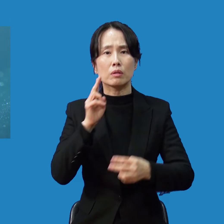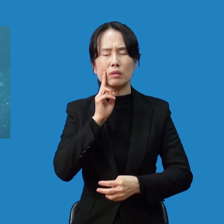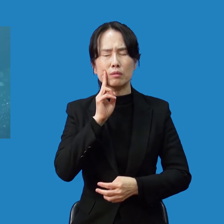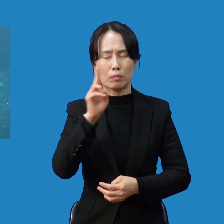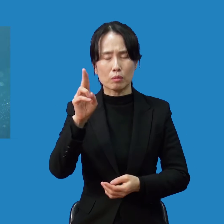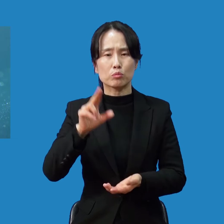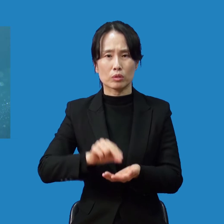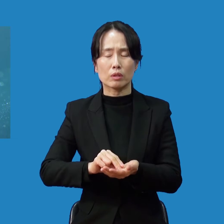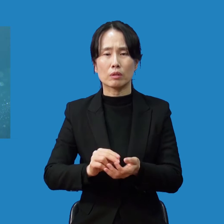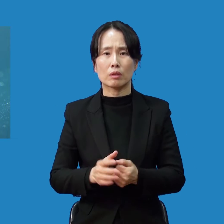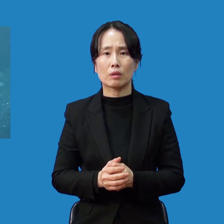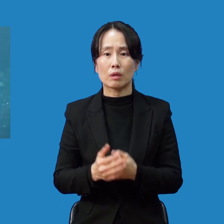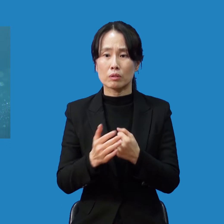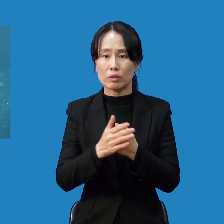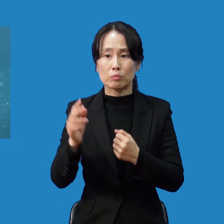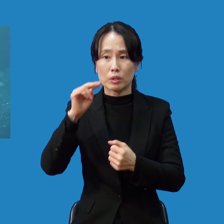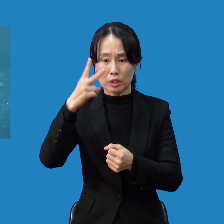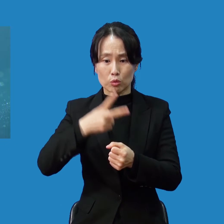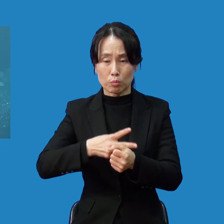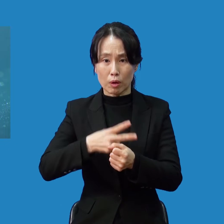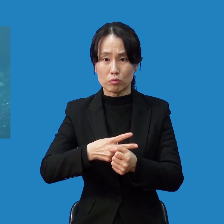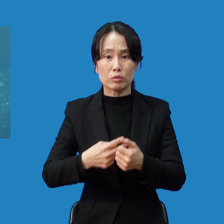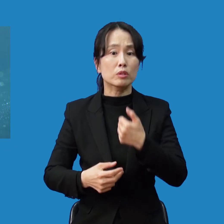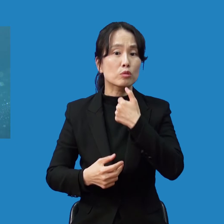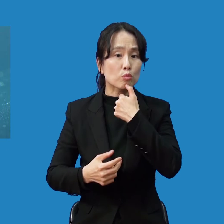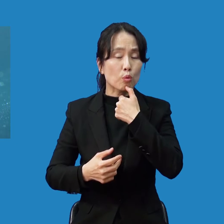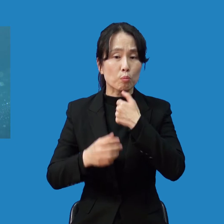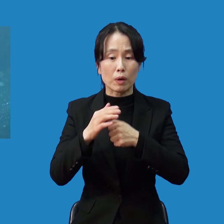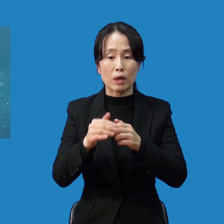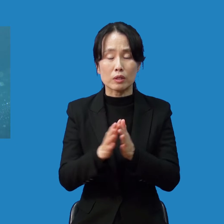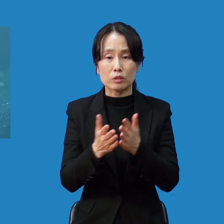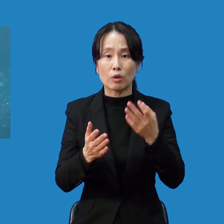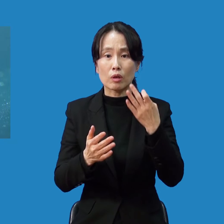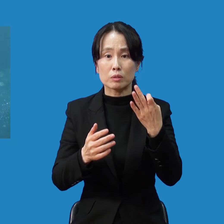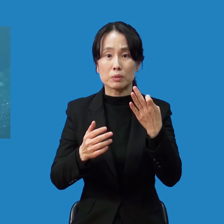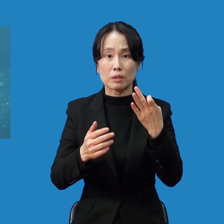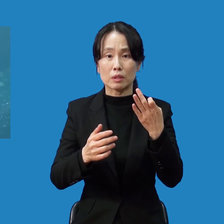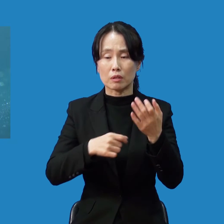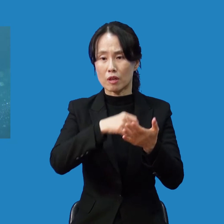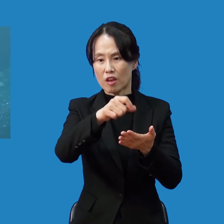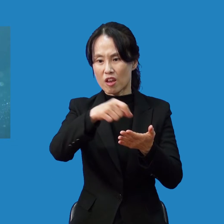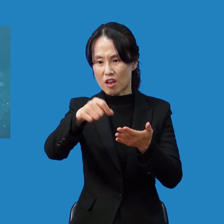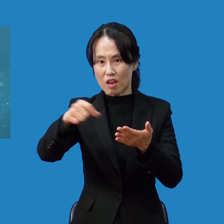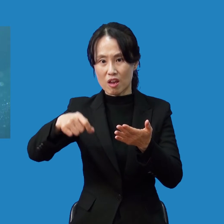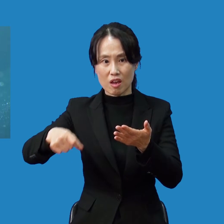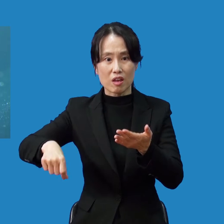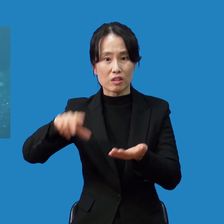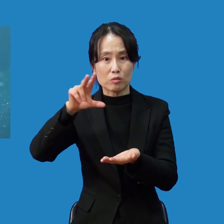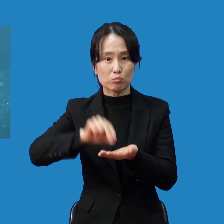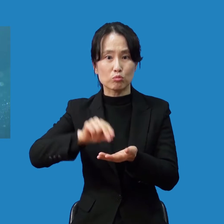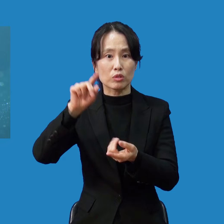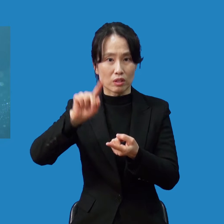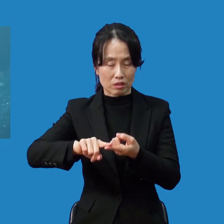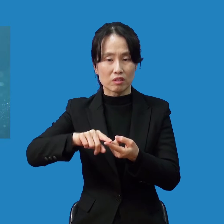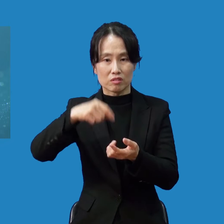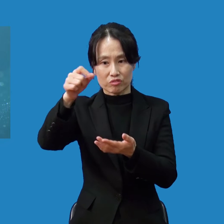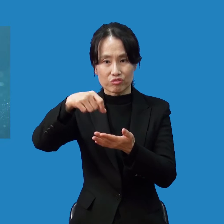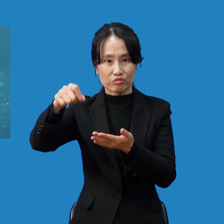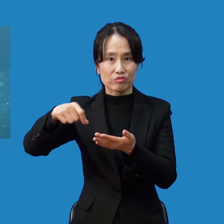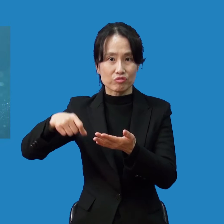로마서 14장 전체를 할애해서 그 문제에 대해서 말씀을 하고 계십니다.